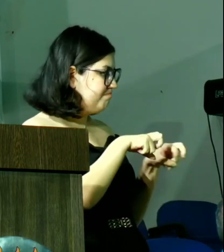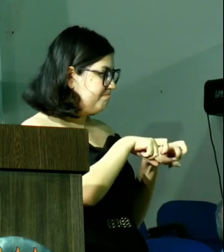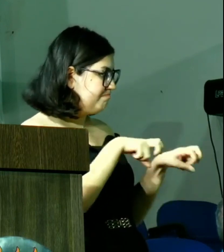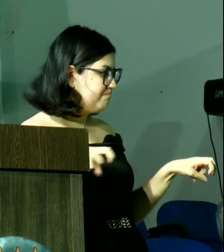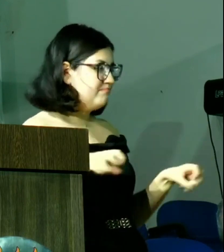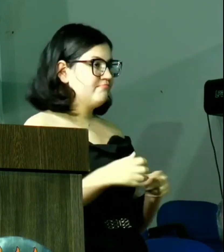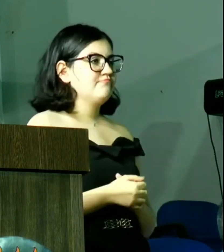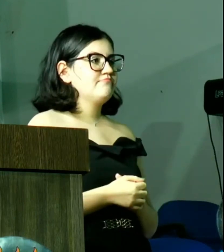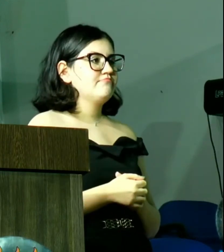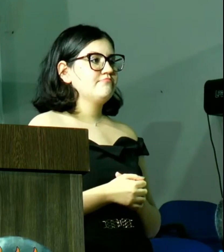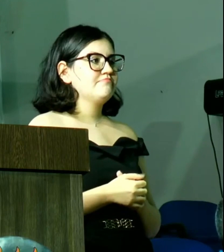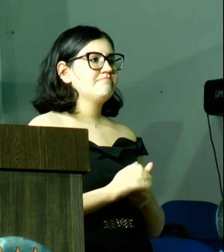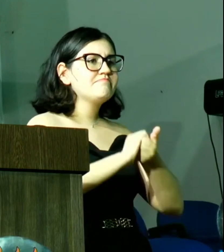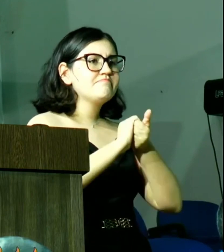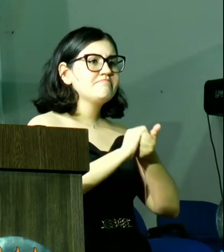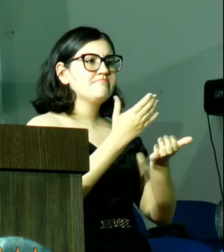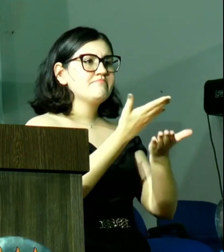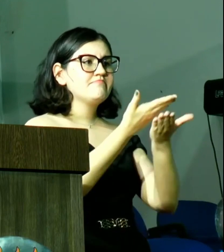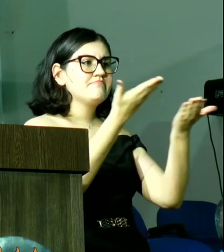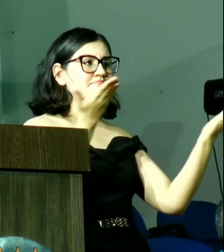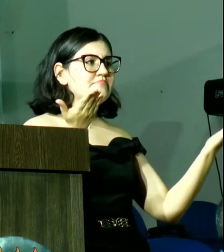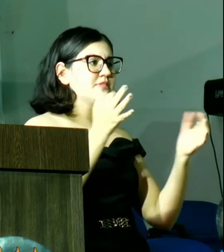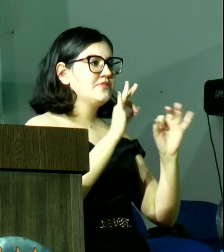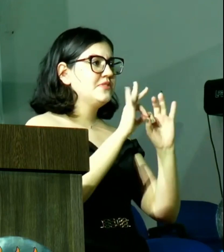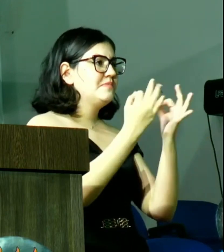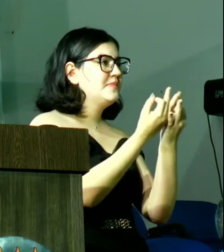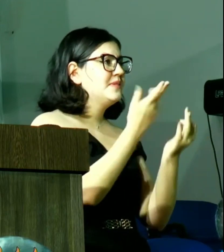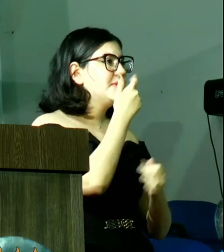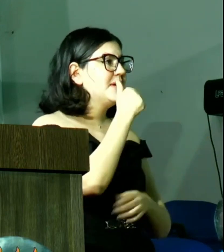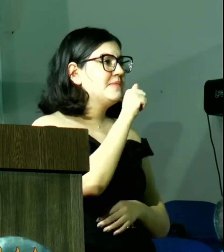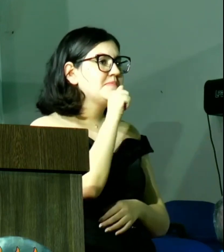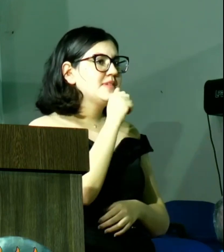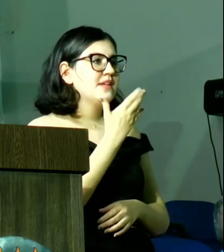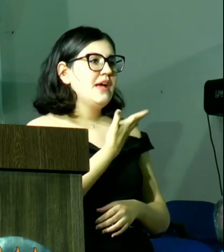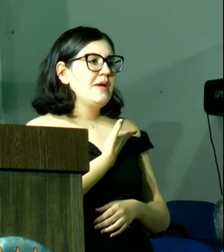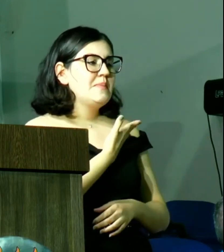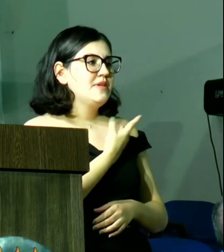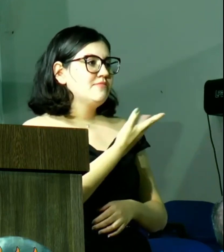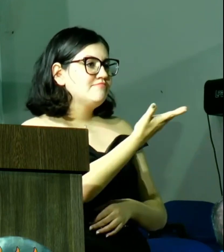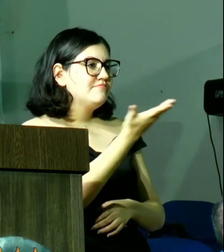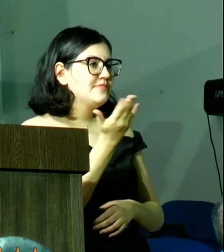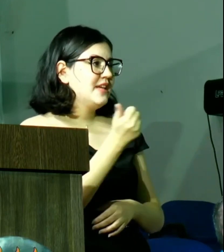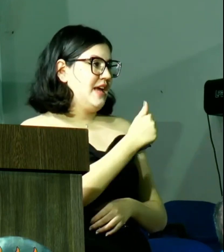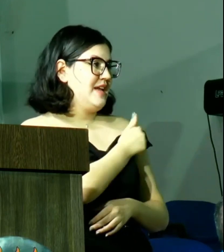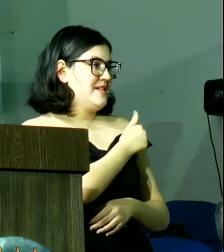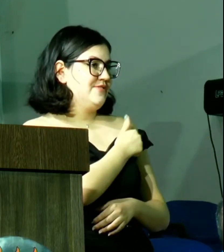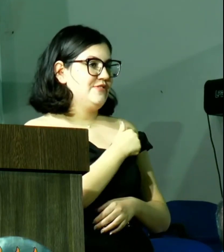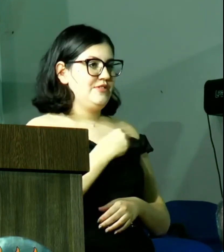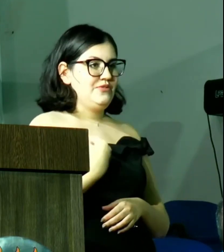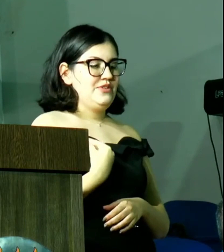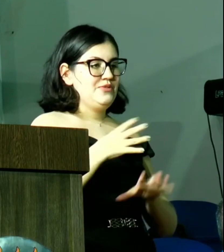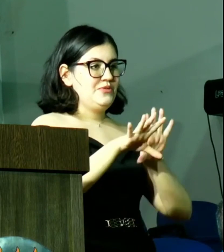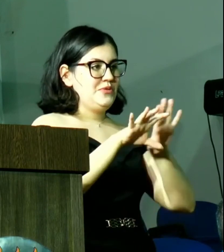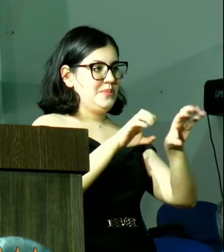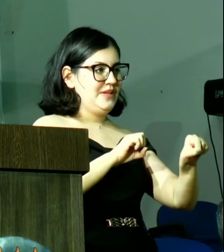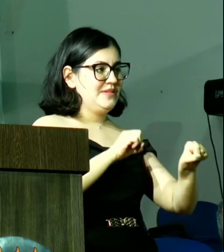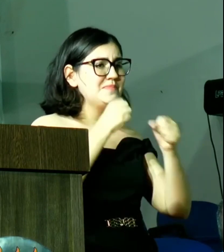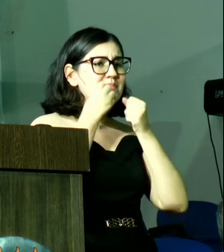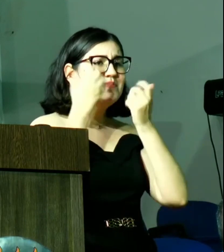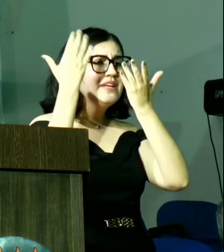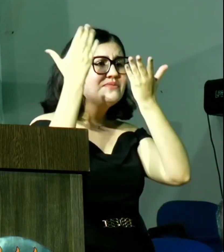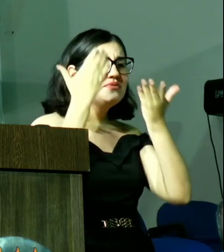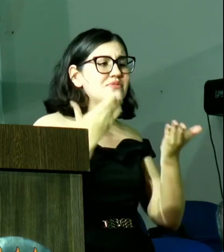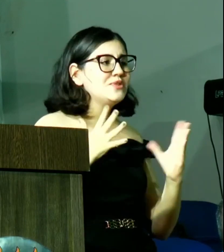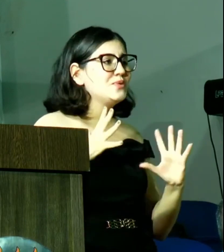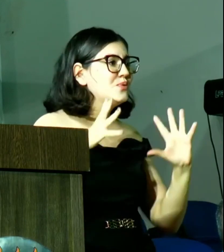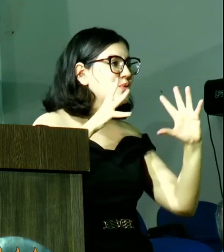Prezados pais, familiares e amigos dos alunos e das alunas concludentes, sejam todos bem-vindos